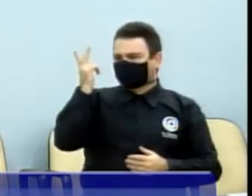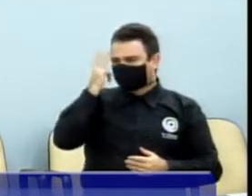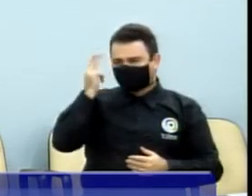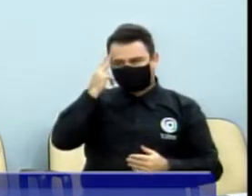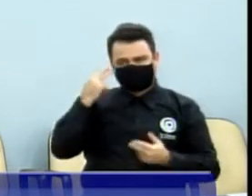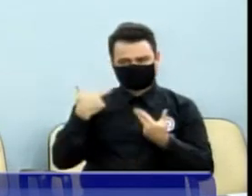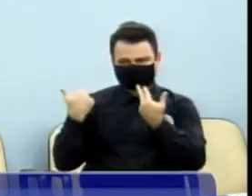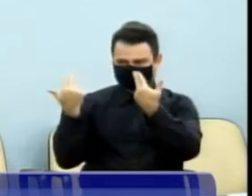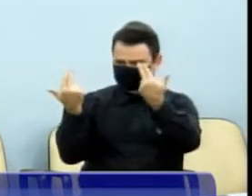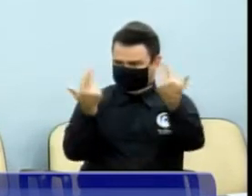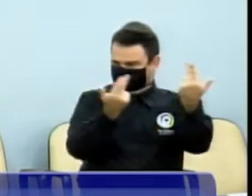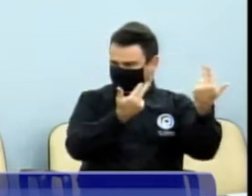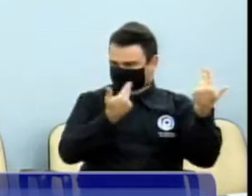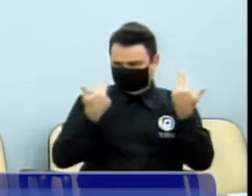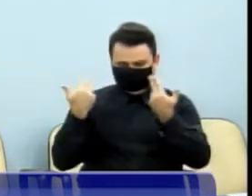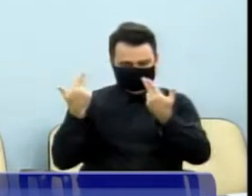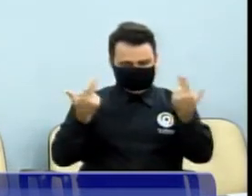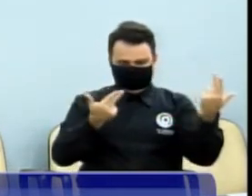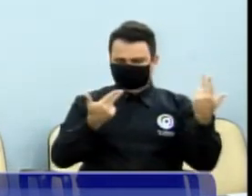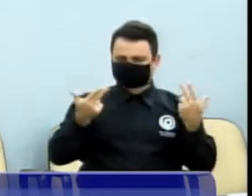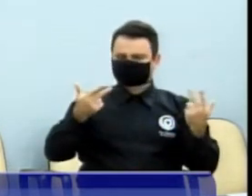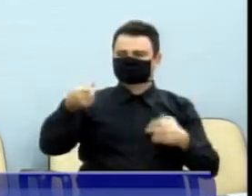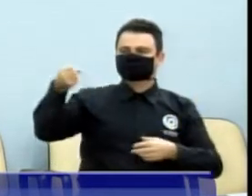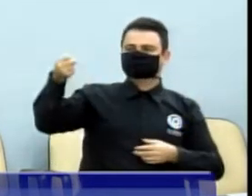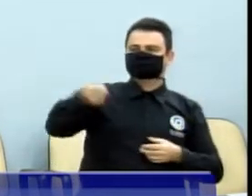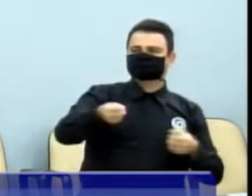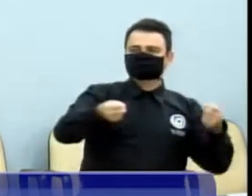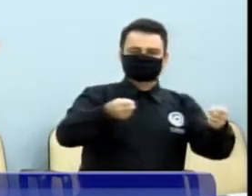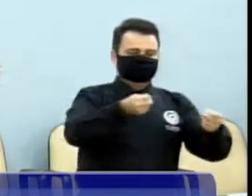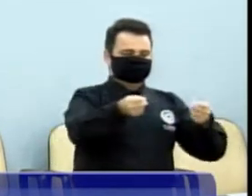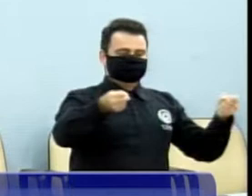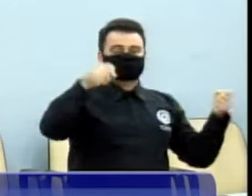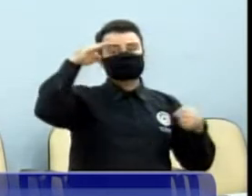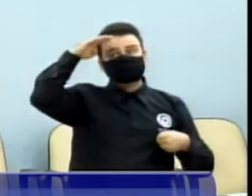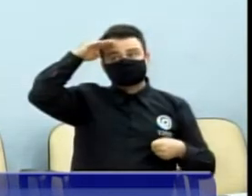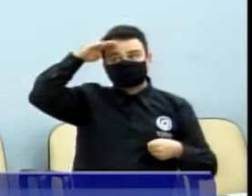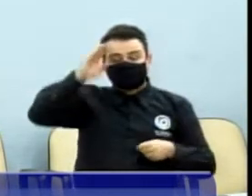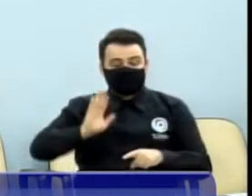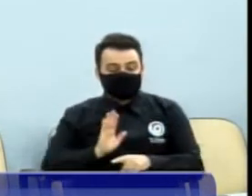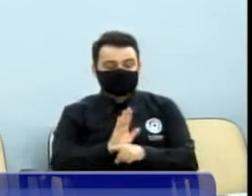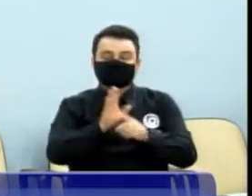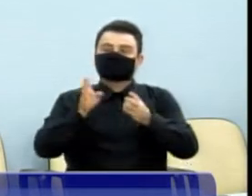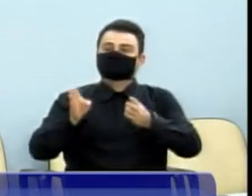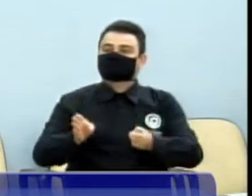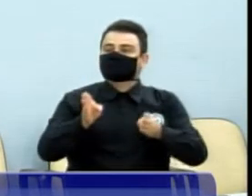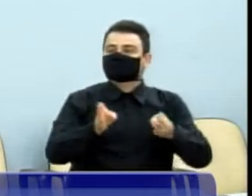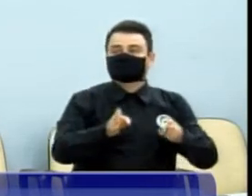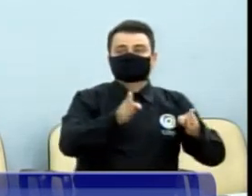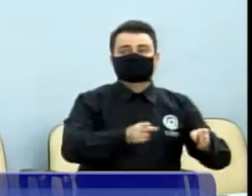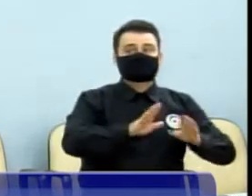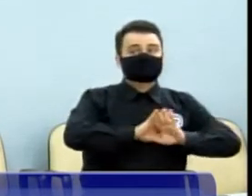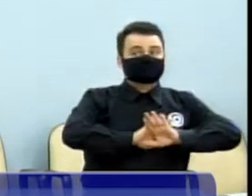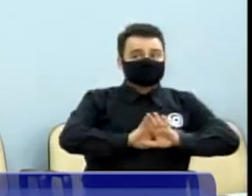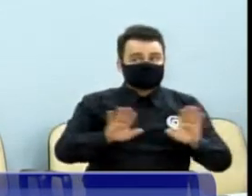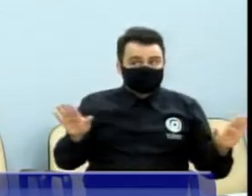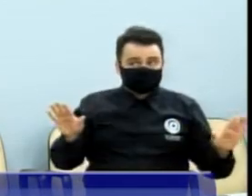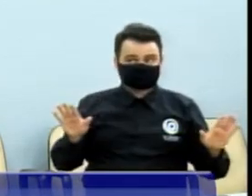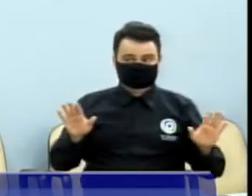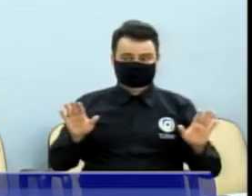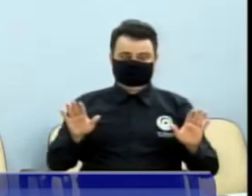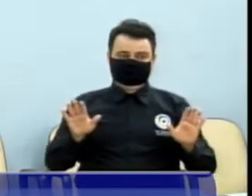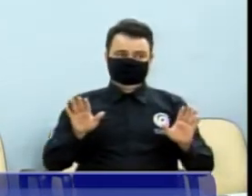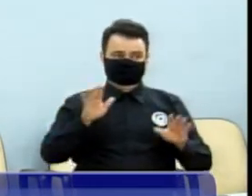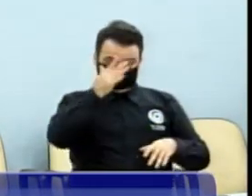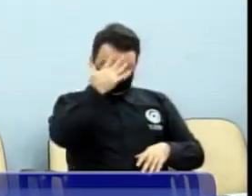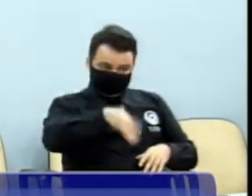é e os militares trabalham apenas com a ordem com a disciplina dentro do ambiente escolar dando mais segurança